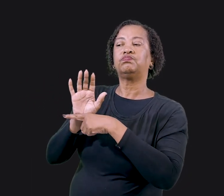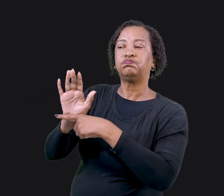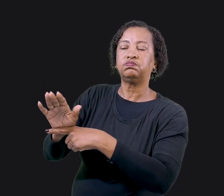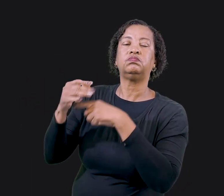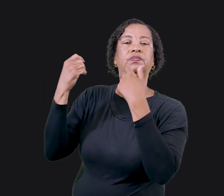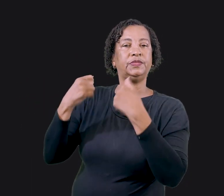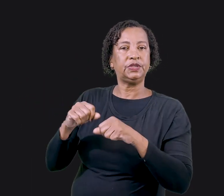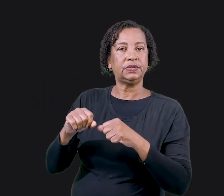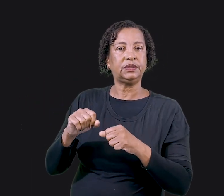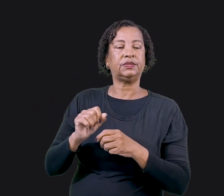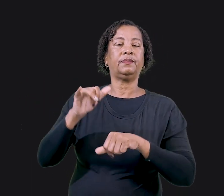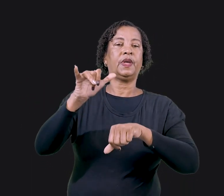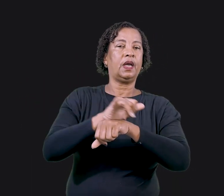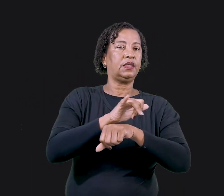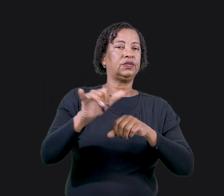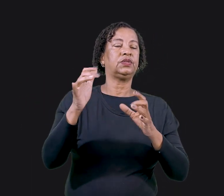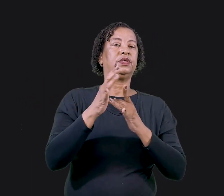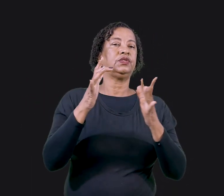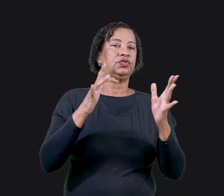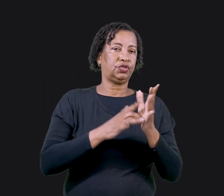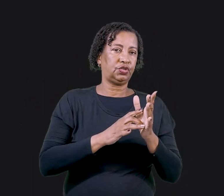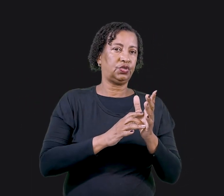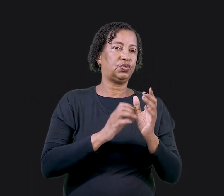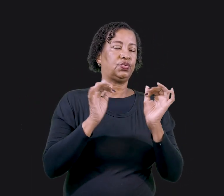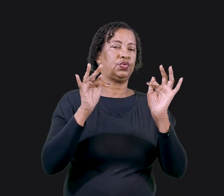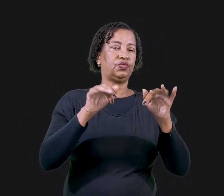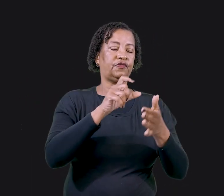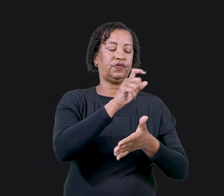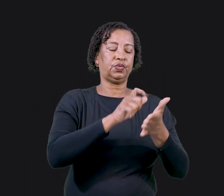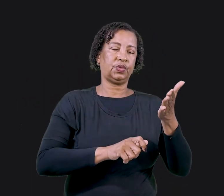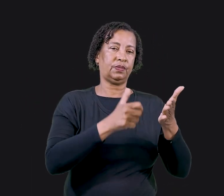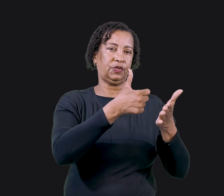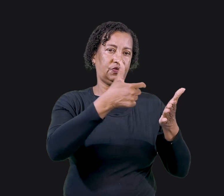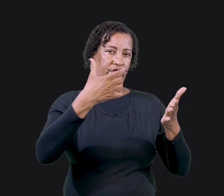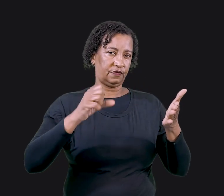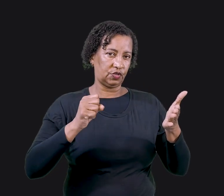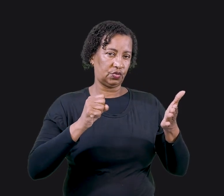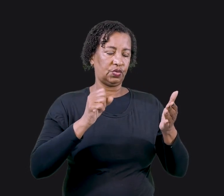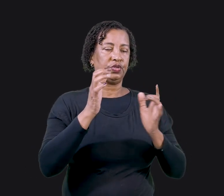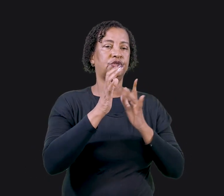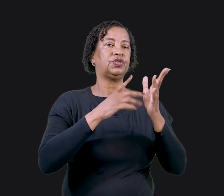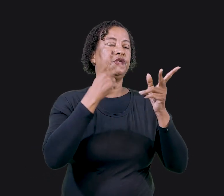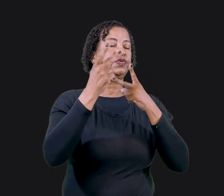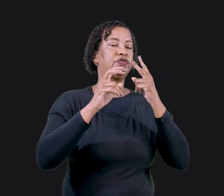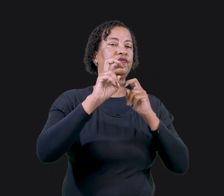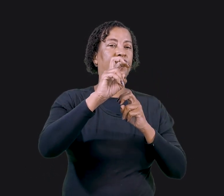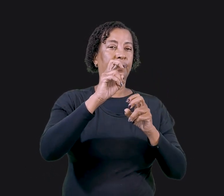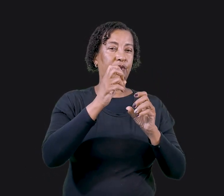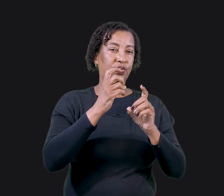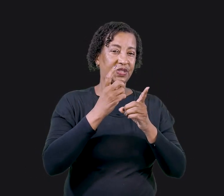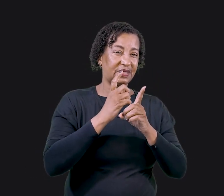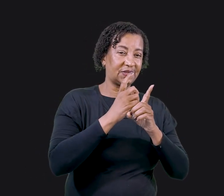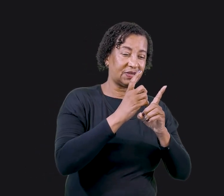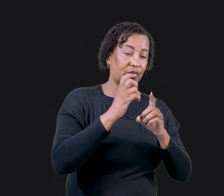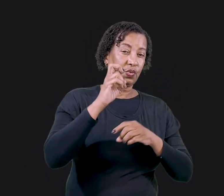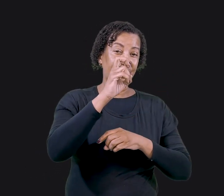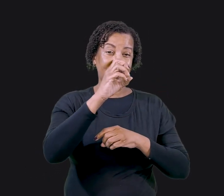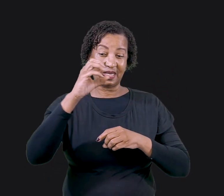A estratégia de Jesus culmina no final do Evangelho de Mateus, no capítulo 28, quando Jesus fala aos 500 discípulos depois